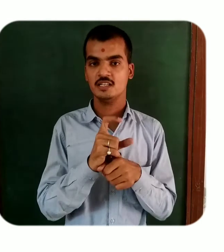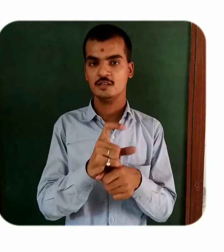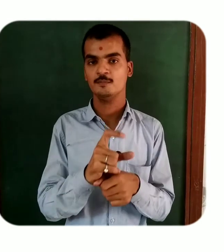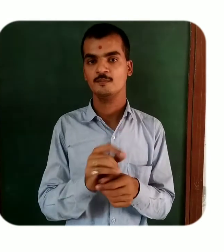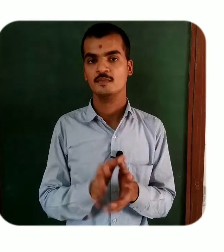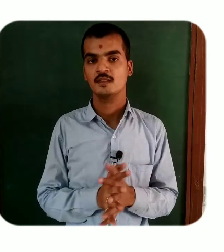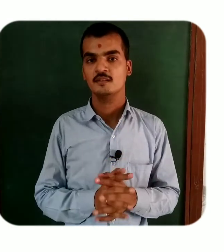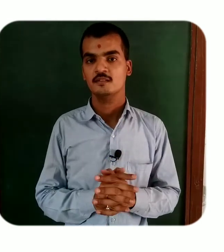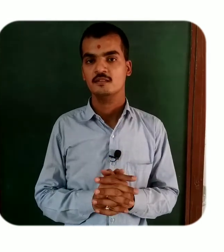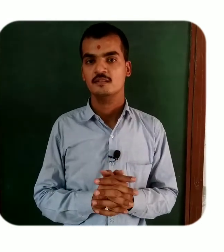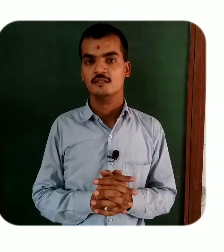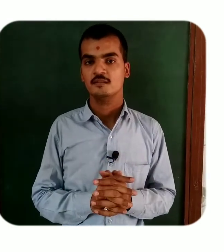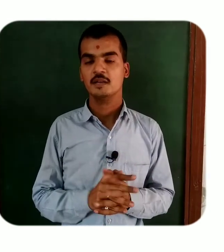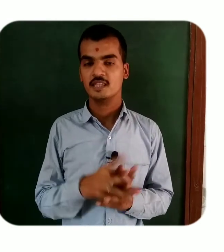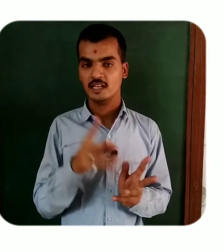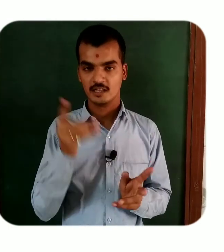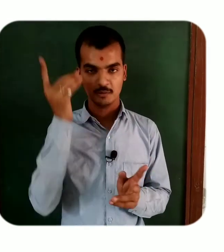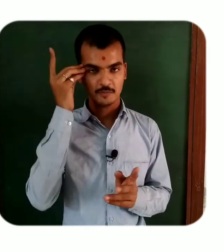બનાવે છે?